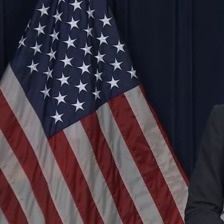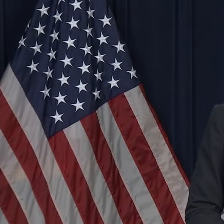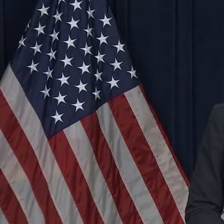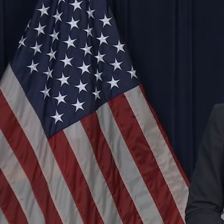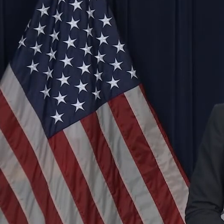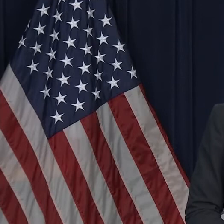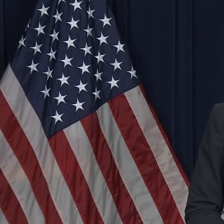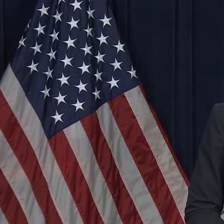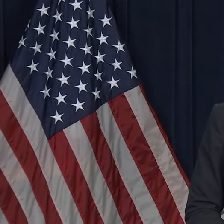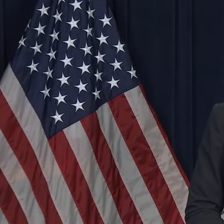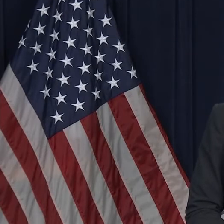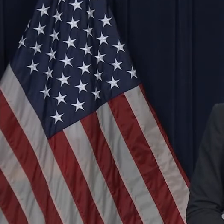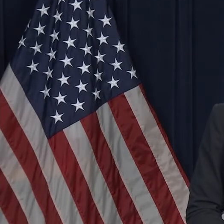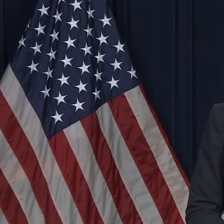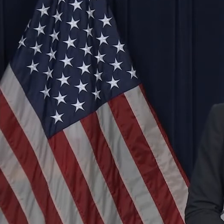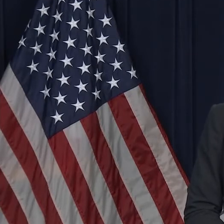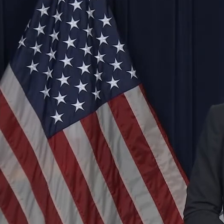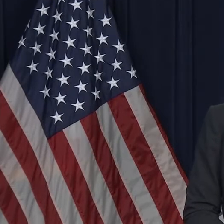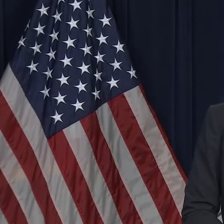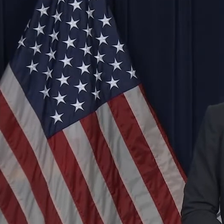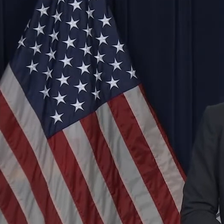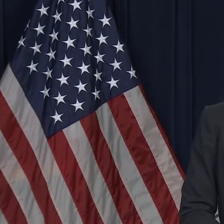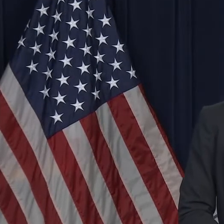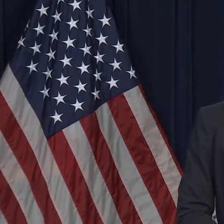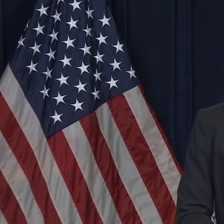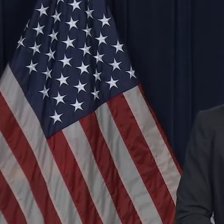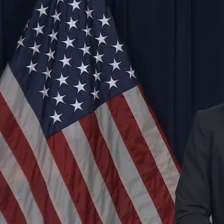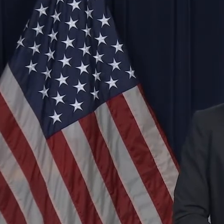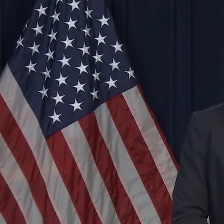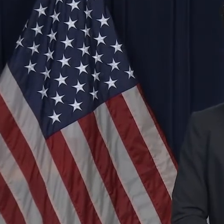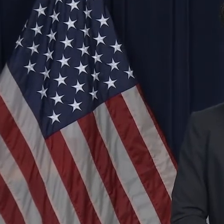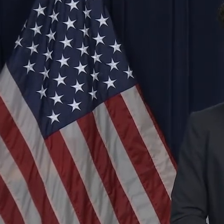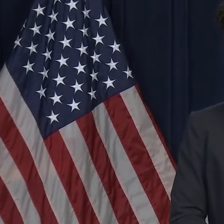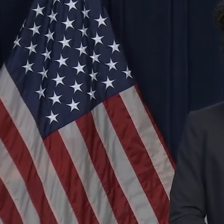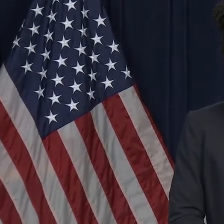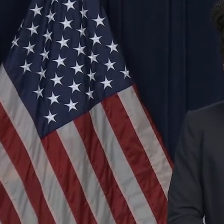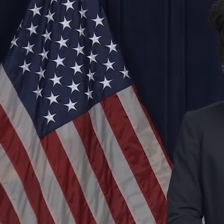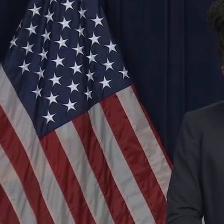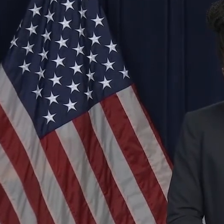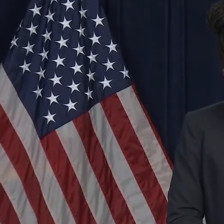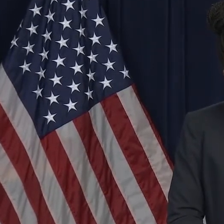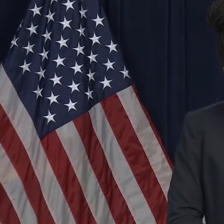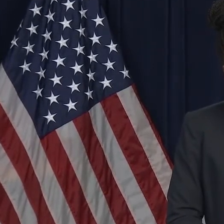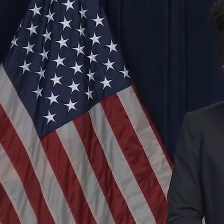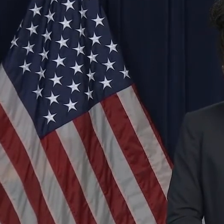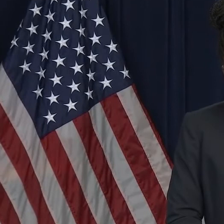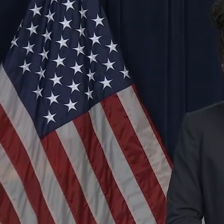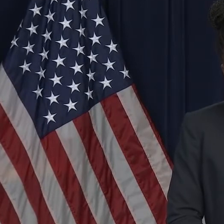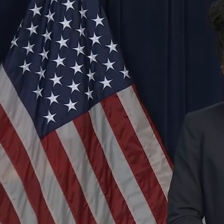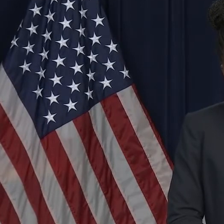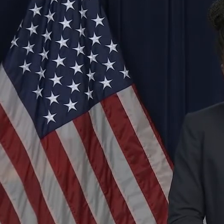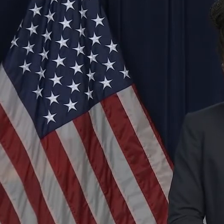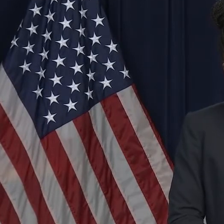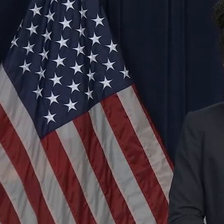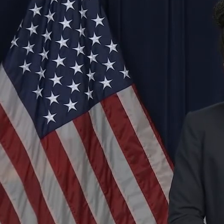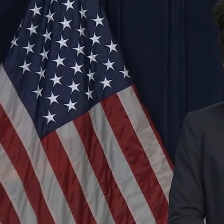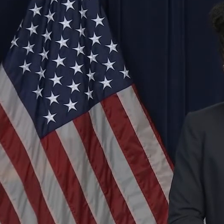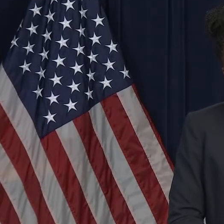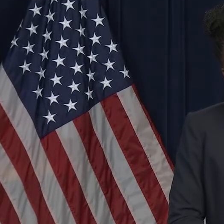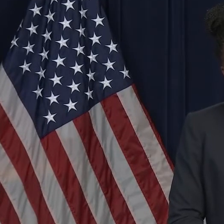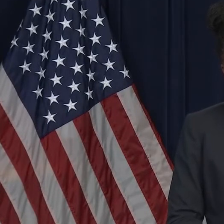Desafortunadamente, hoy se reportan 90 muertes para un total de más de 13,000